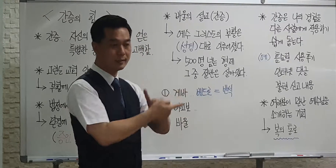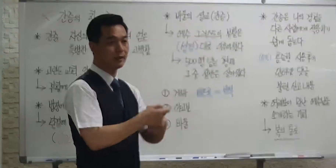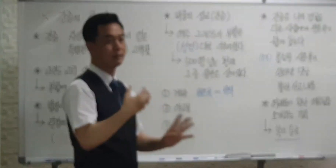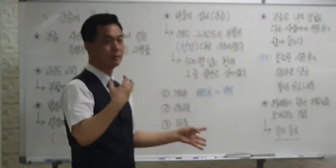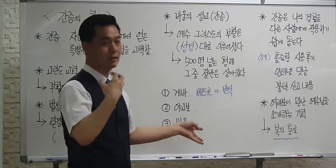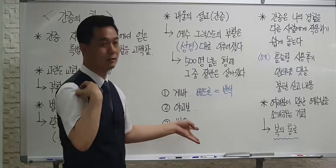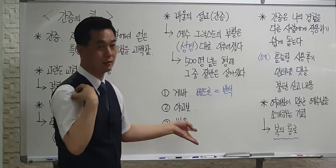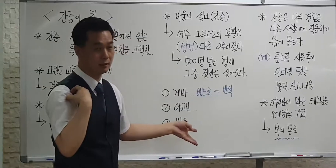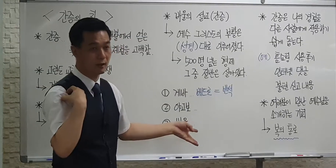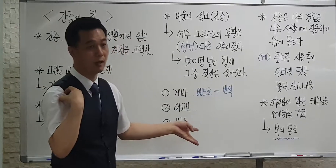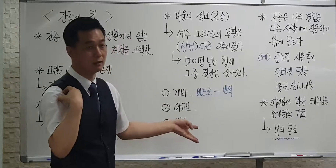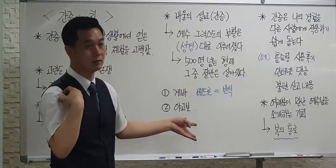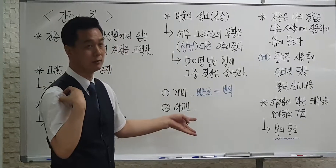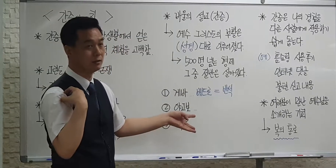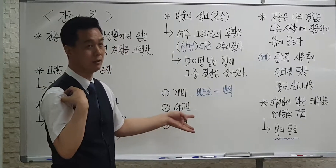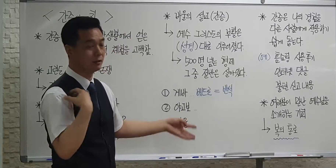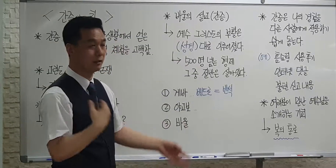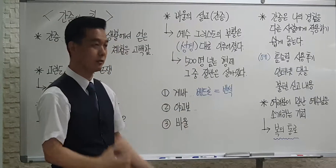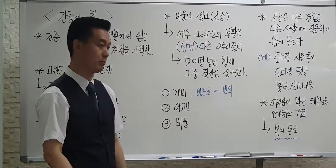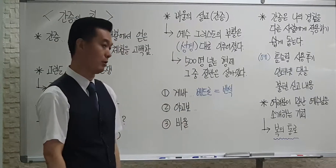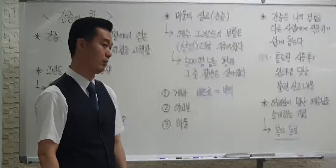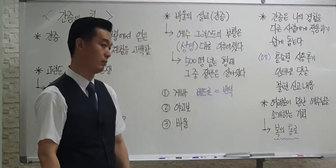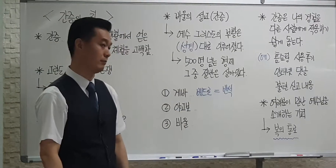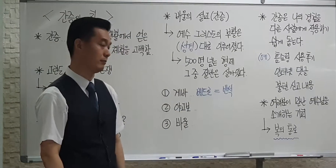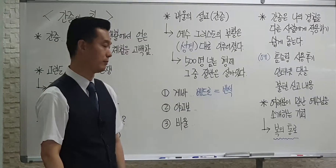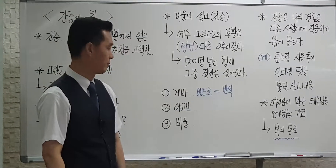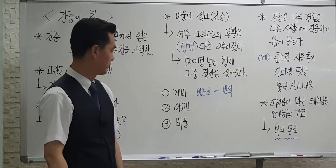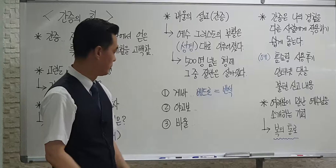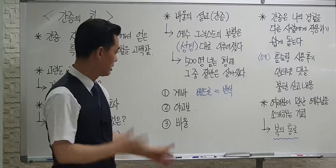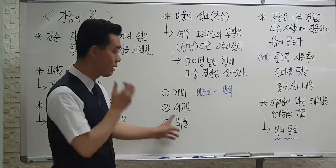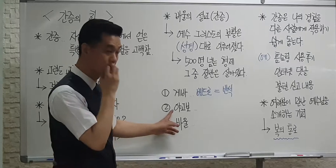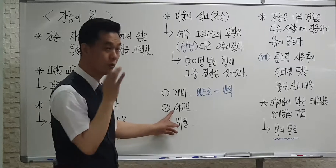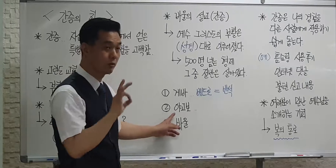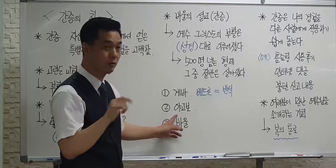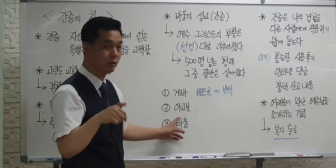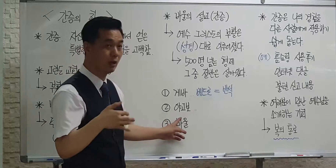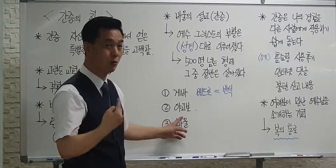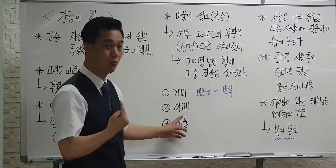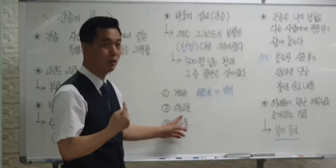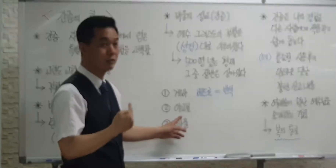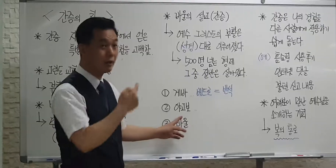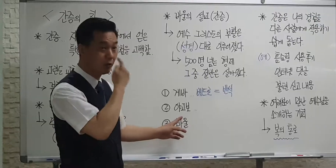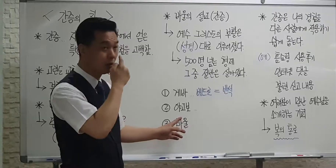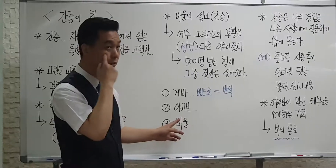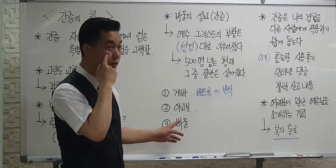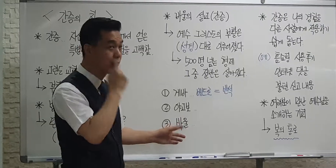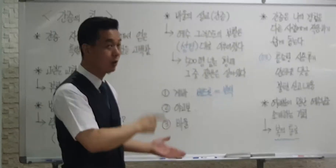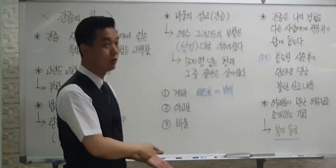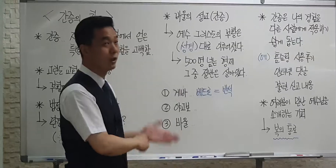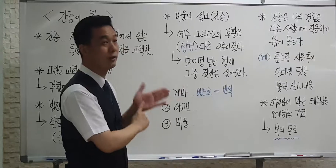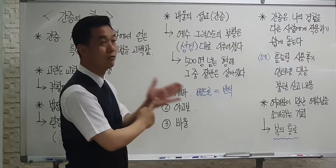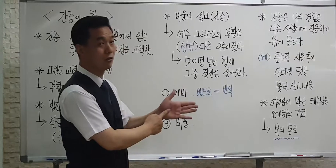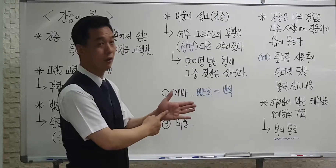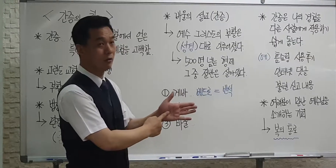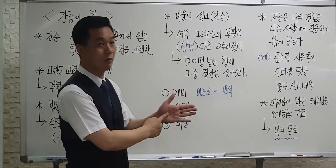대신하는 그 자리에 들어갔다 이야기가 있어요. 신기하죠? 야고보. 그래서 증거로 내세우는 거예요.